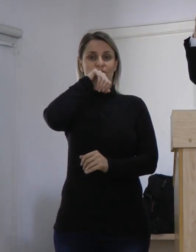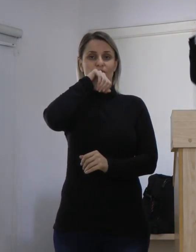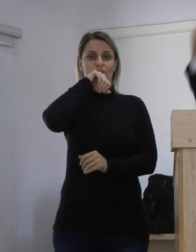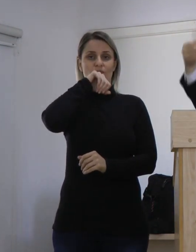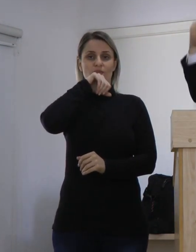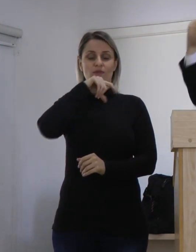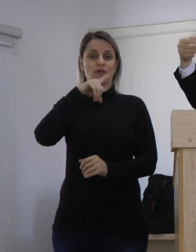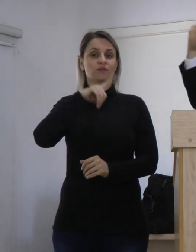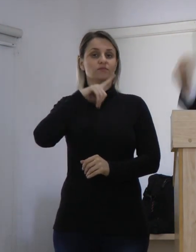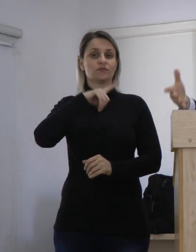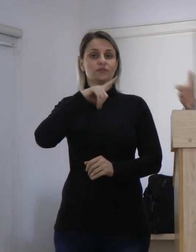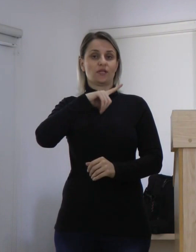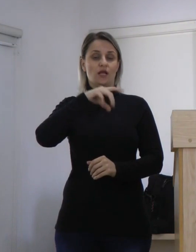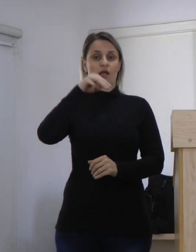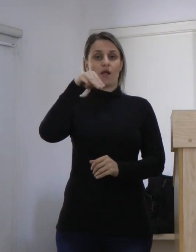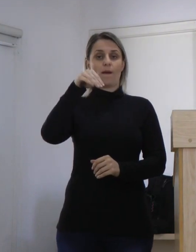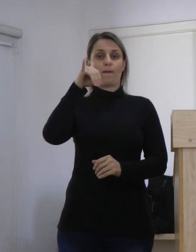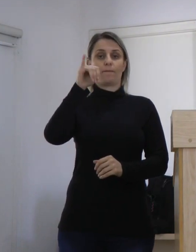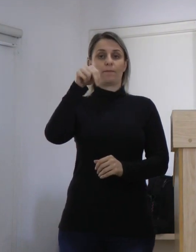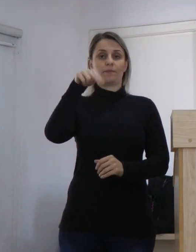frequenta, trabalha no umbral.